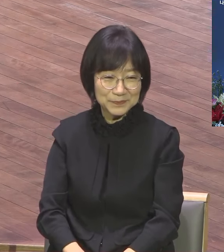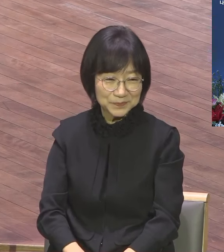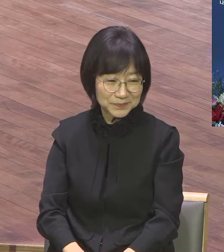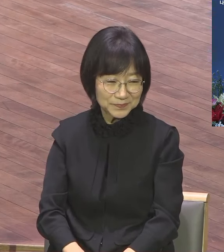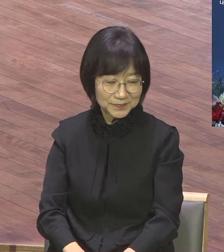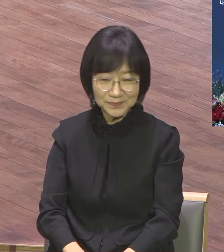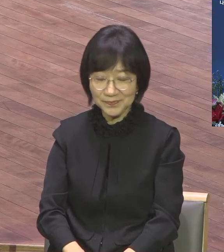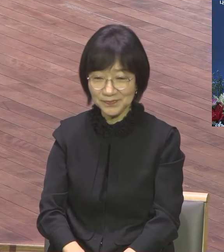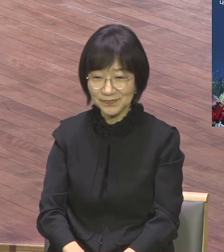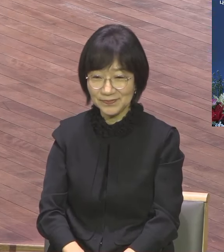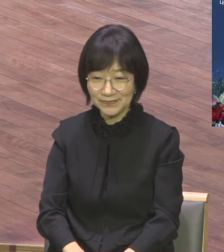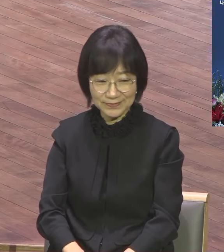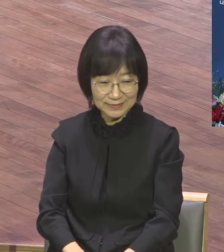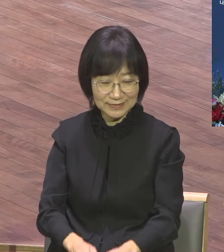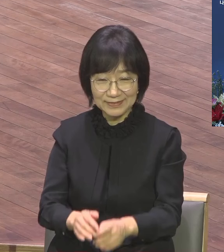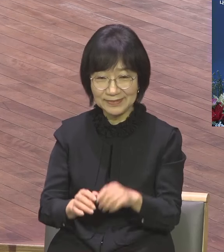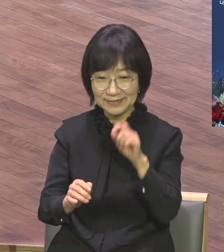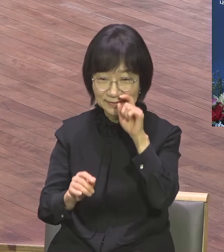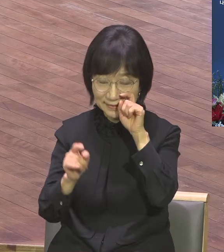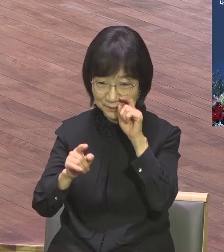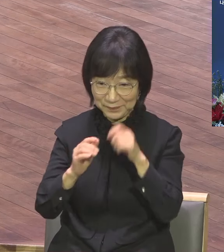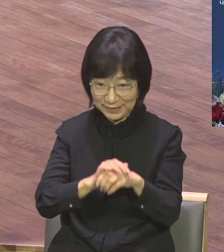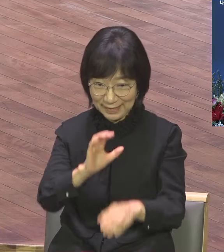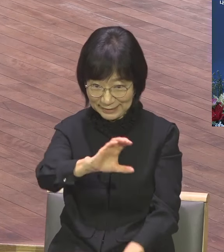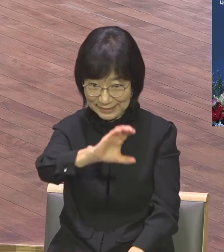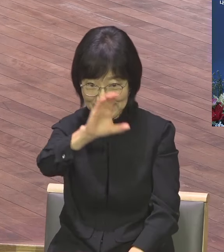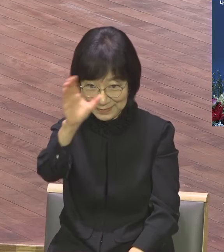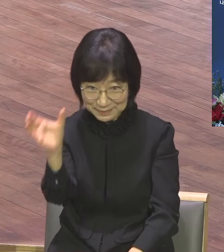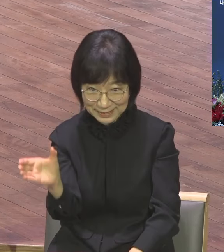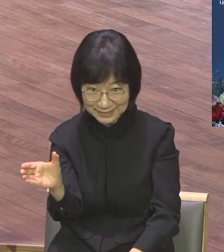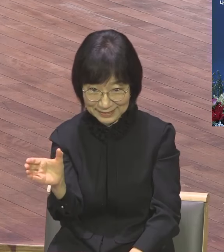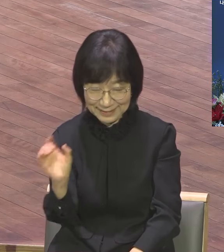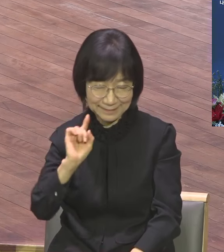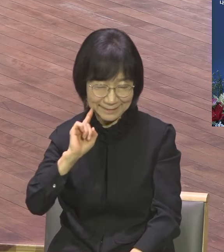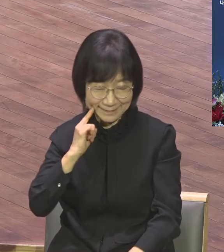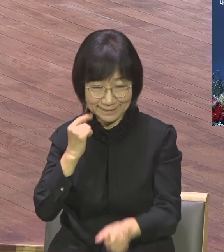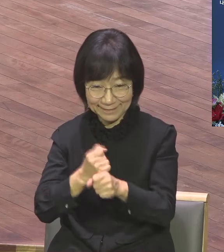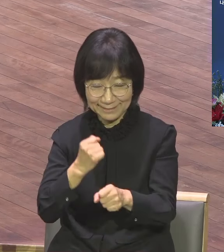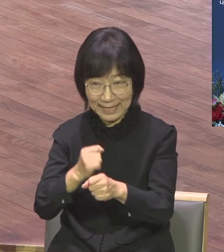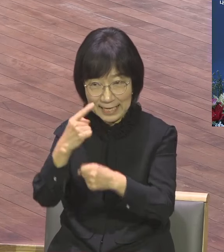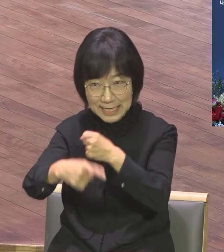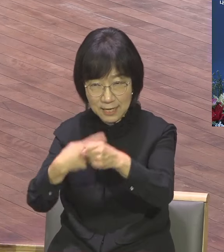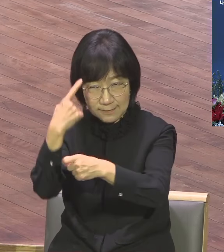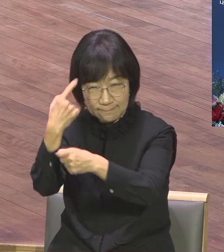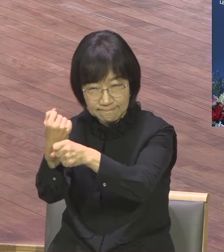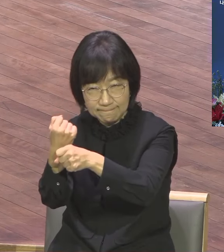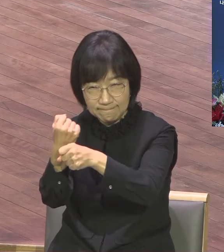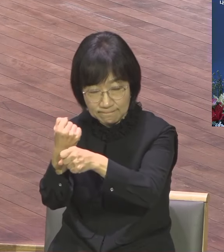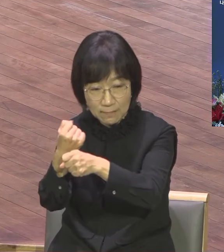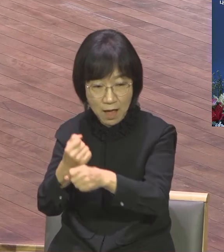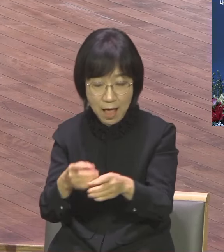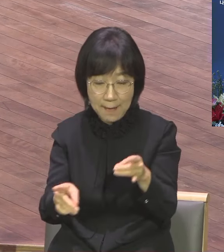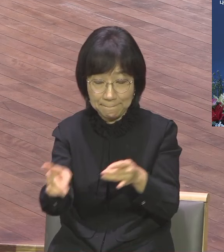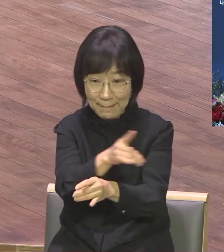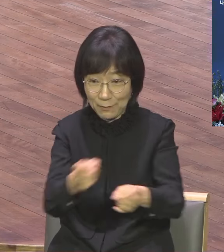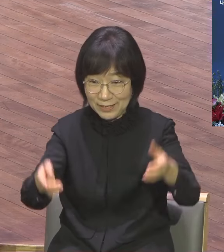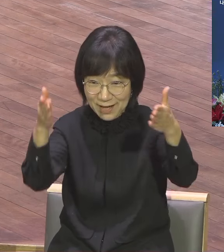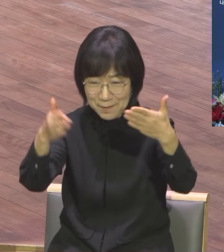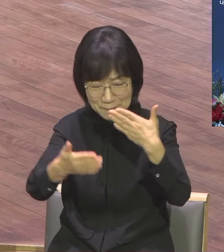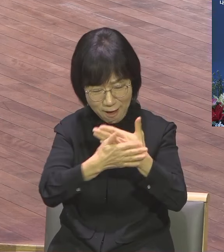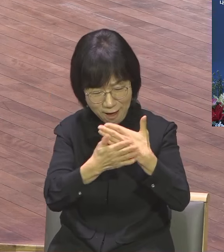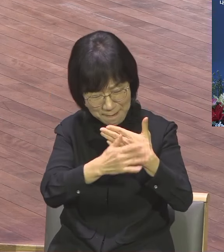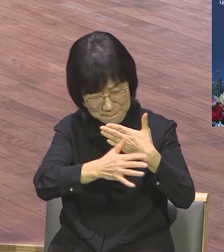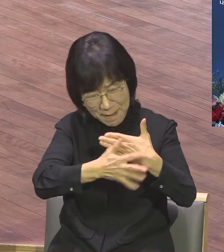크리스마스 장식을 이 사람들이 완성을 하잖아요. 1년 내내 준비해가지고 크리스마스 장식을 딱 완성하고 나면 그